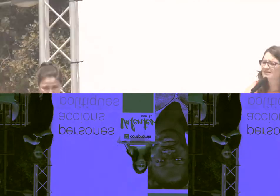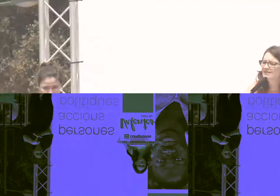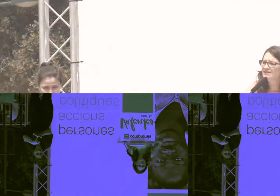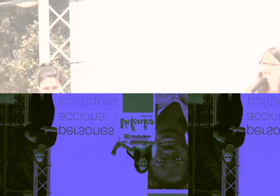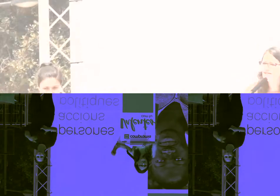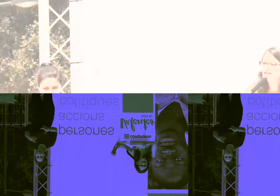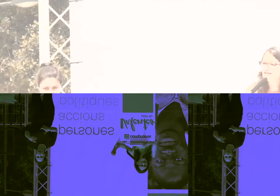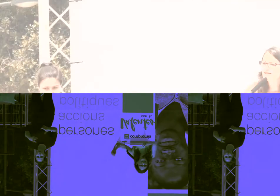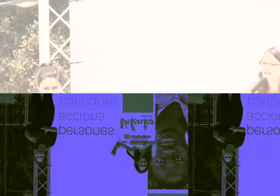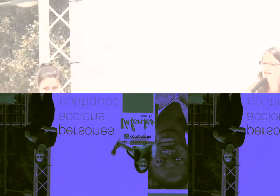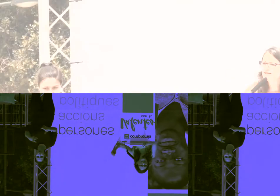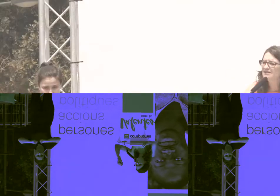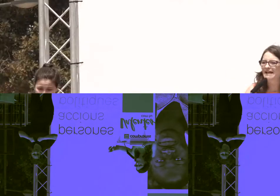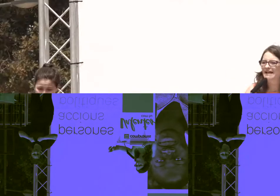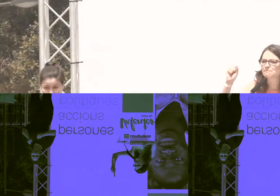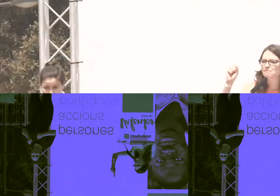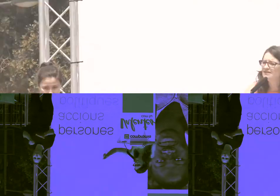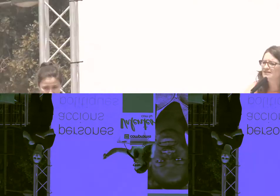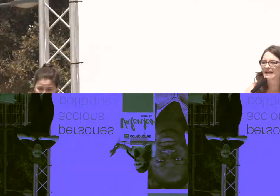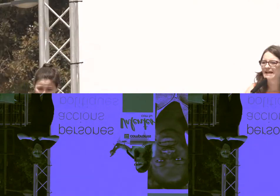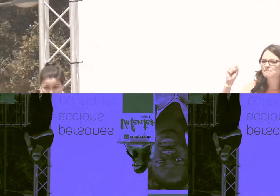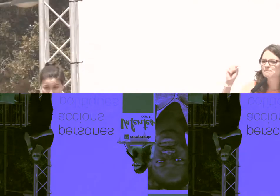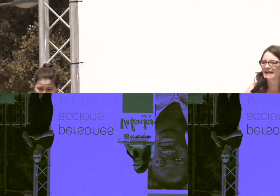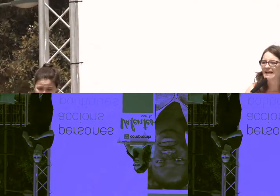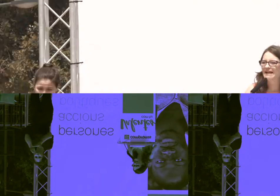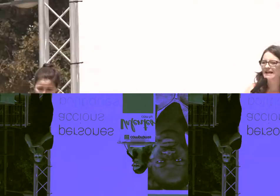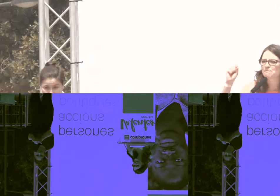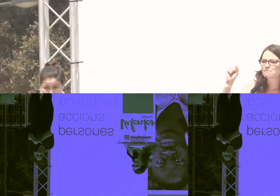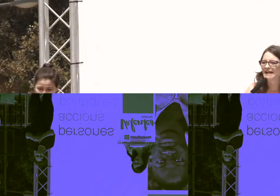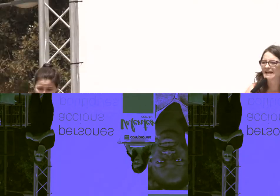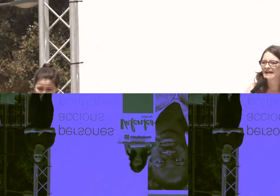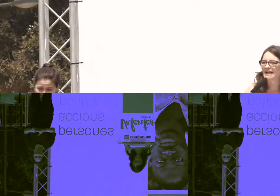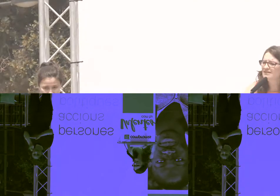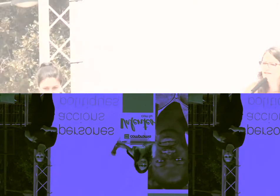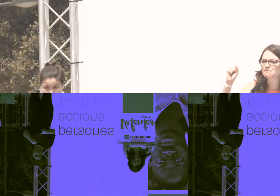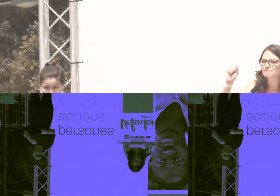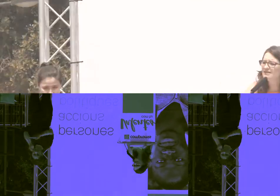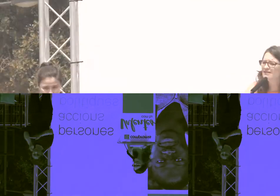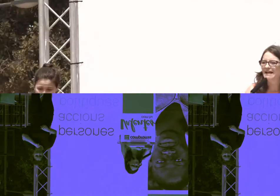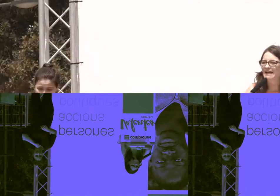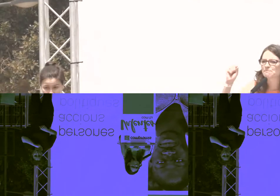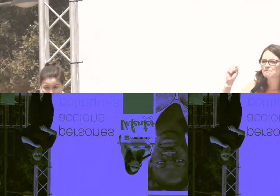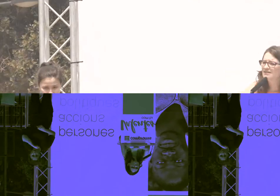hem tornat les seues pagues extraordinàries i ja poden tornar a donar-li les estrenes en Nadal als seus nets.